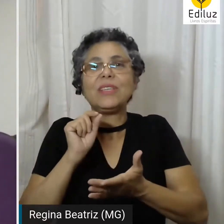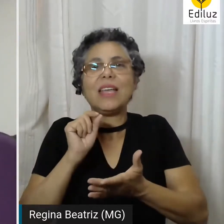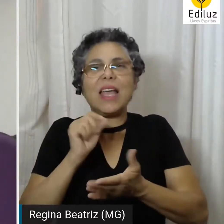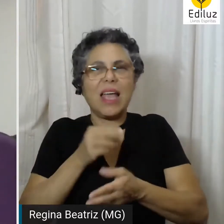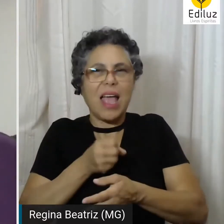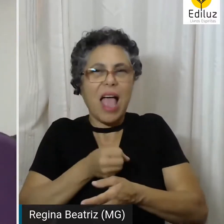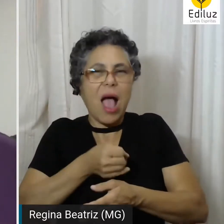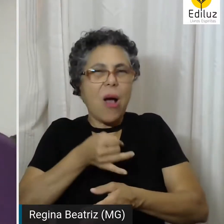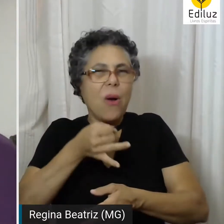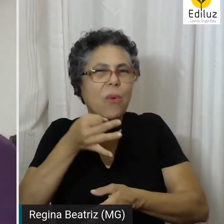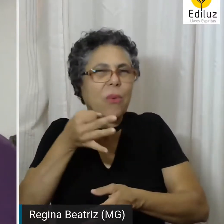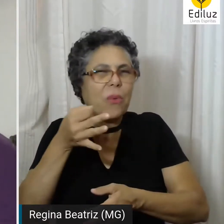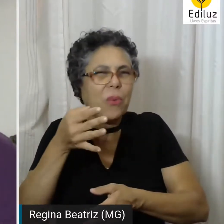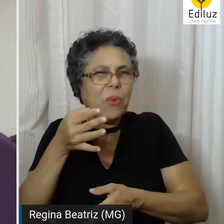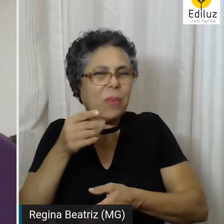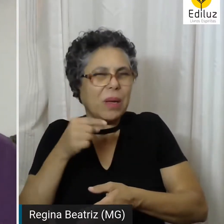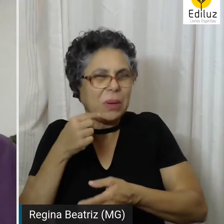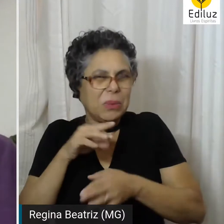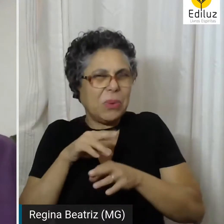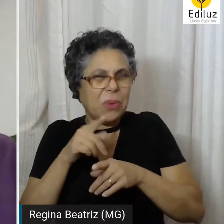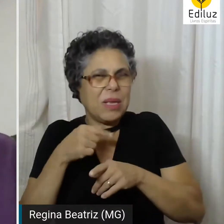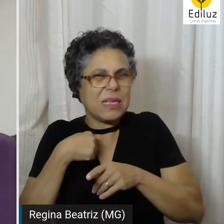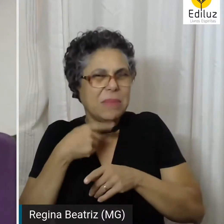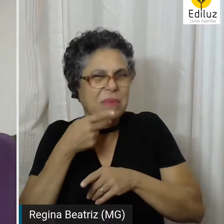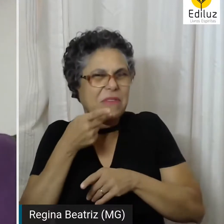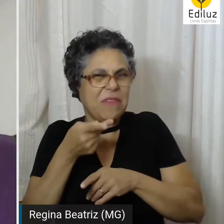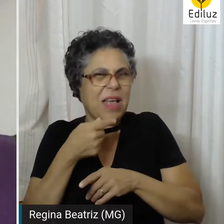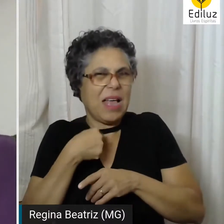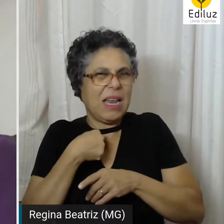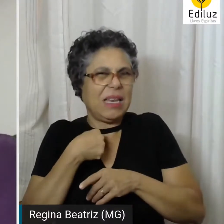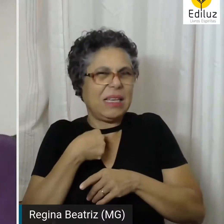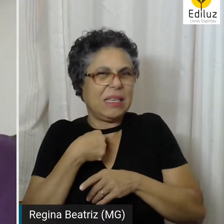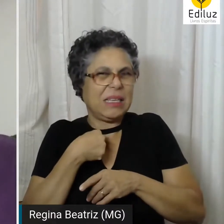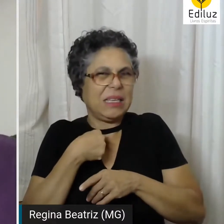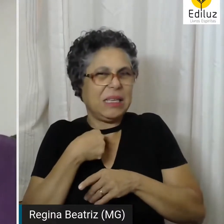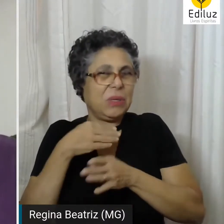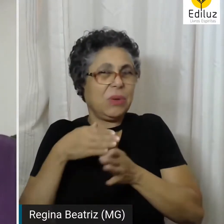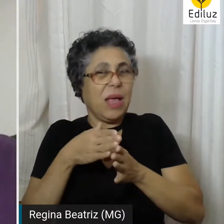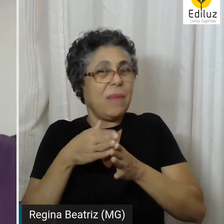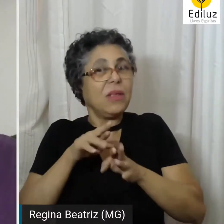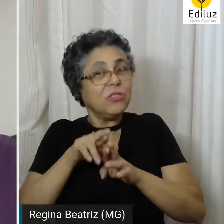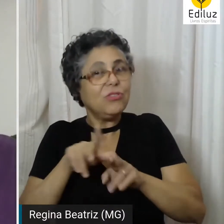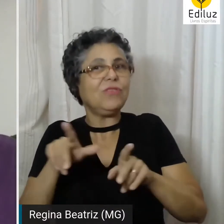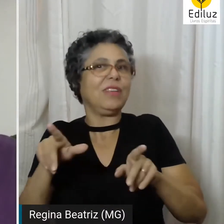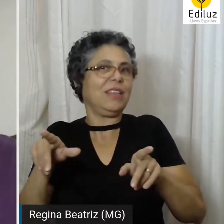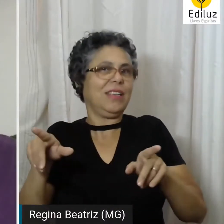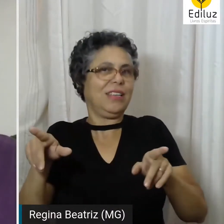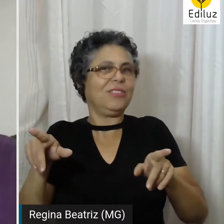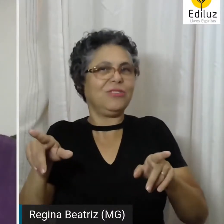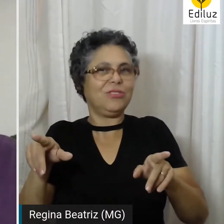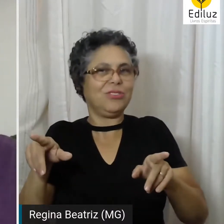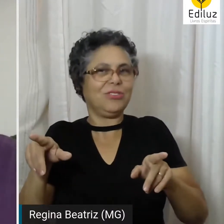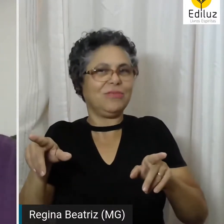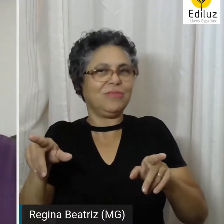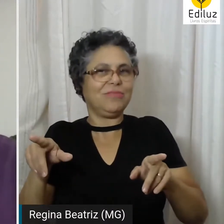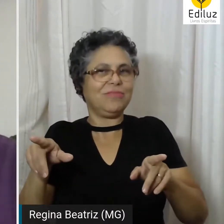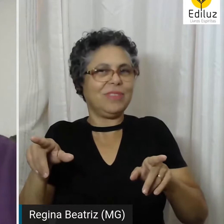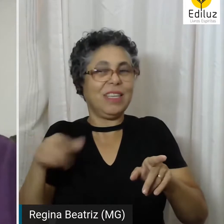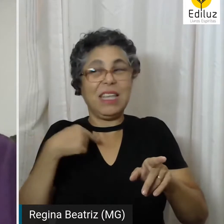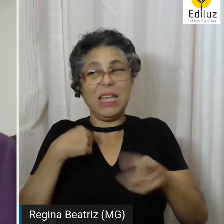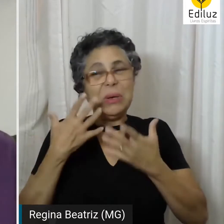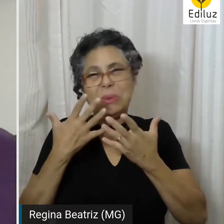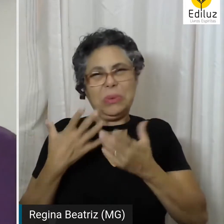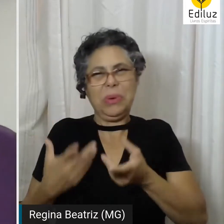alguma coisa me diz que não estou no caminho adequado, que não faz brilhar os meus